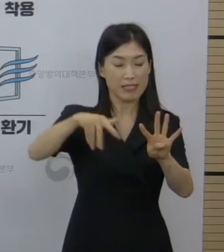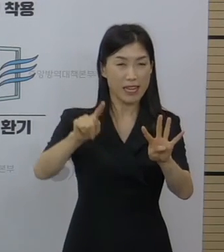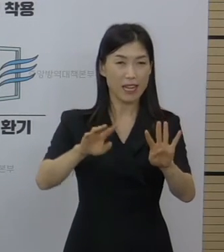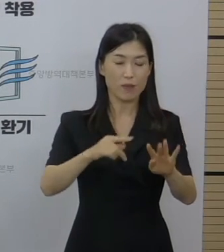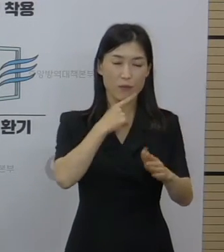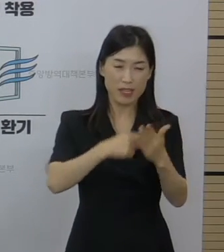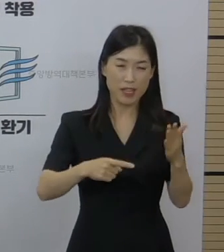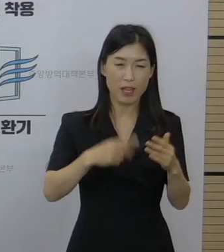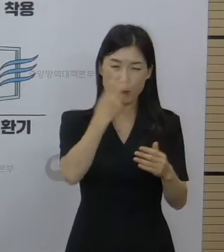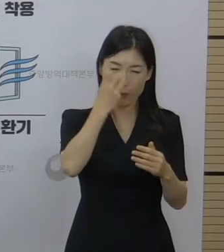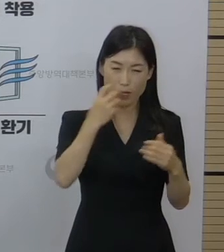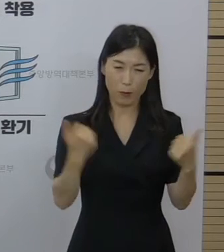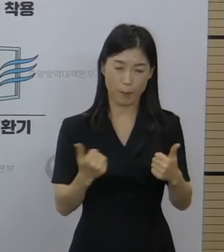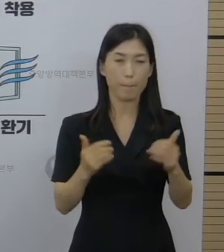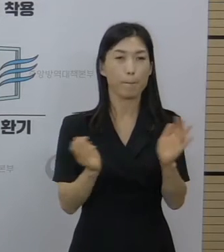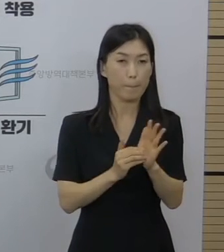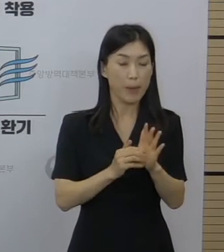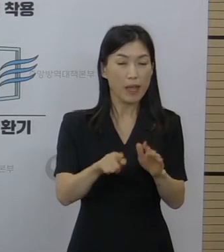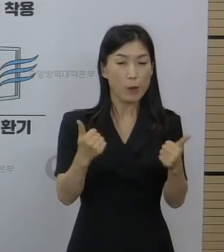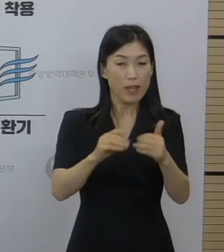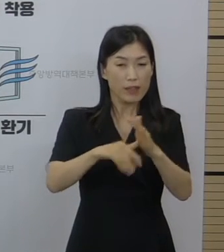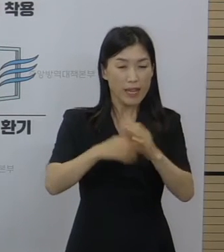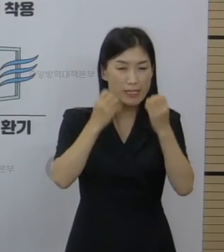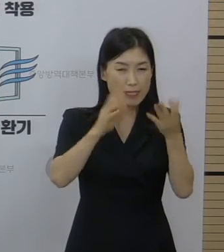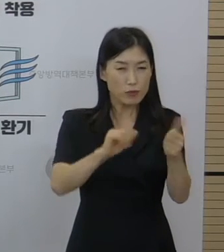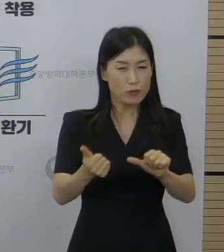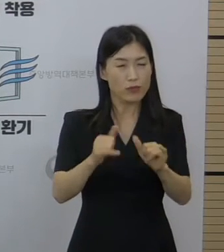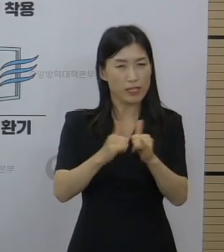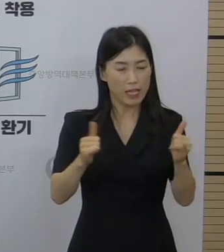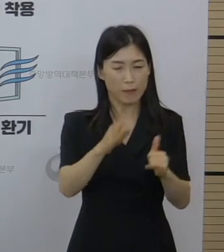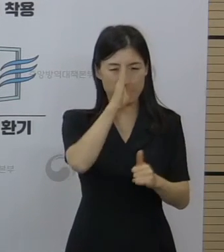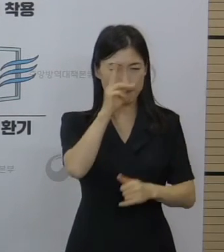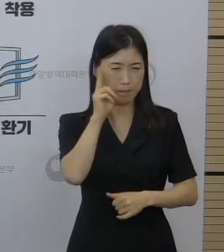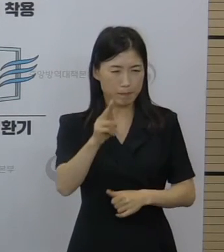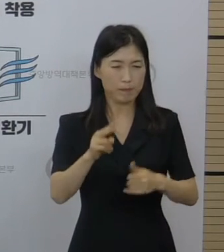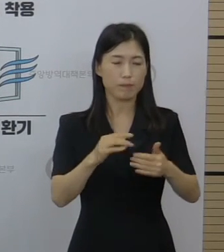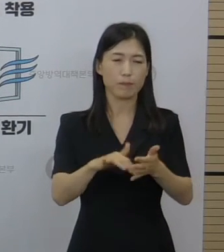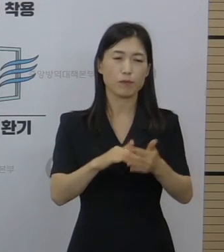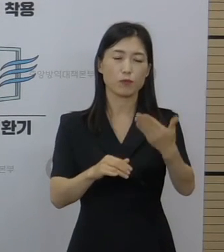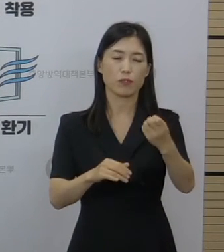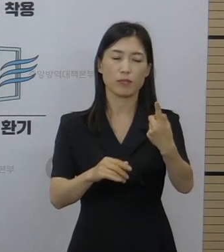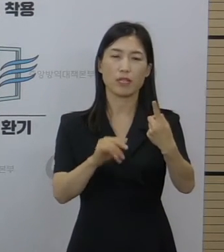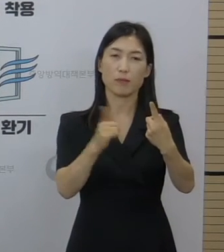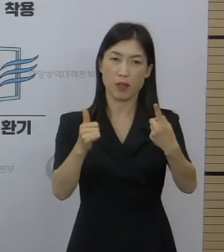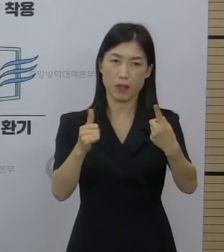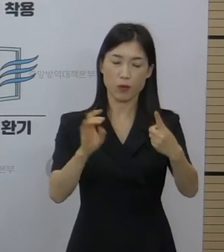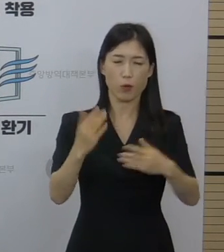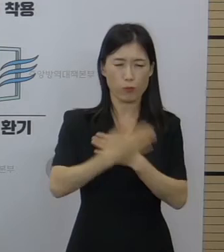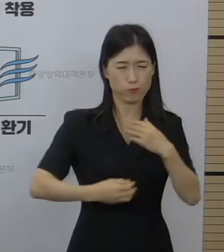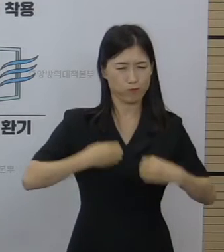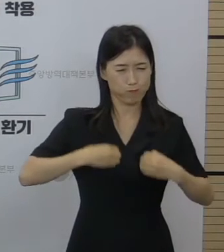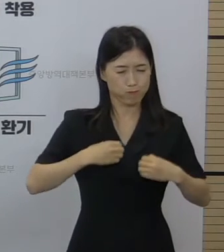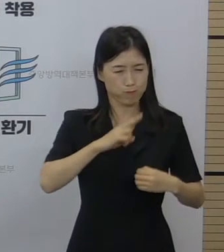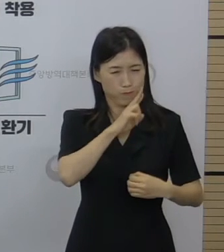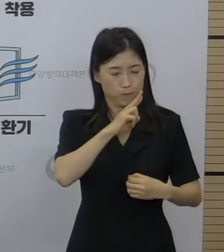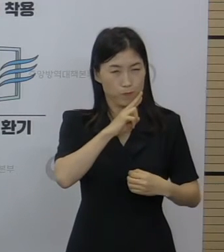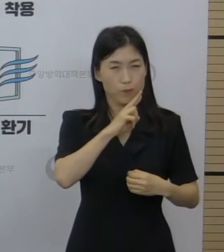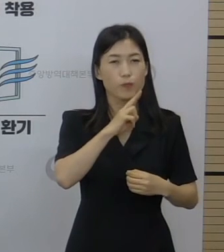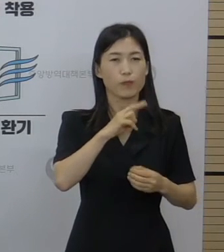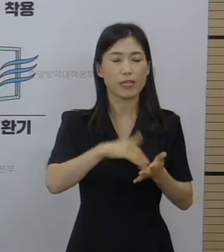피해조사반 회의가 열렸고 여기에서도 신규 사망 및 중증 사례 91건과 아나필락시스 의심